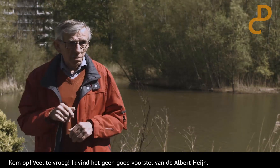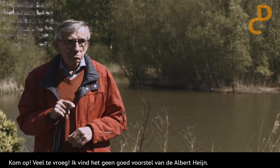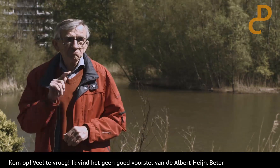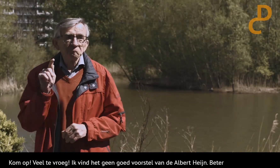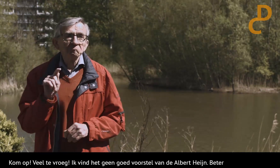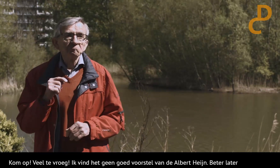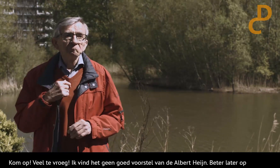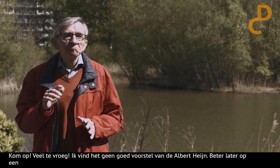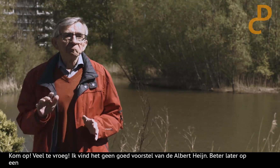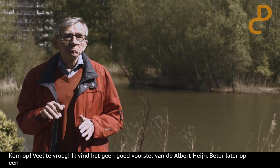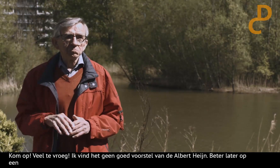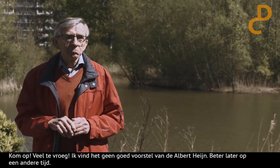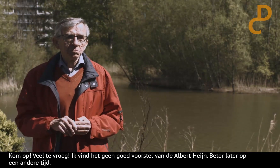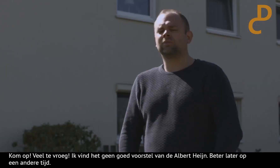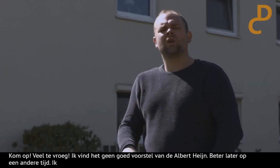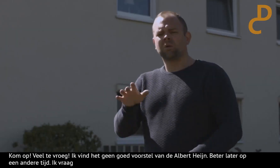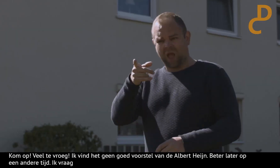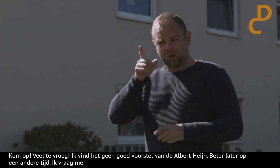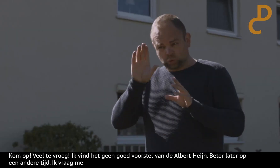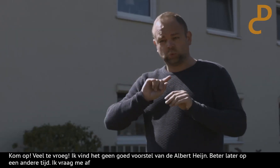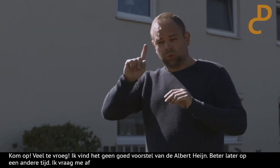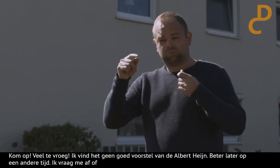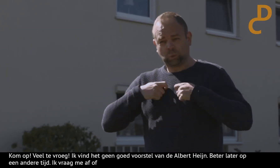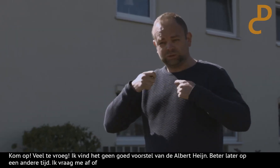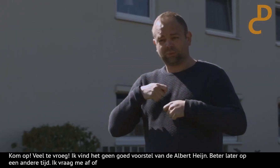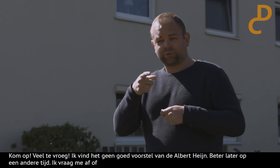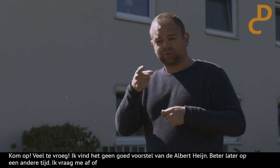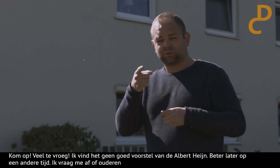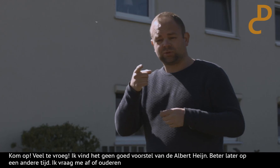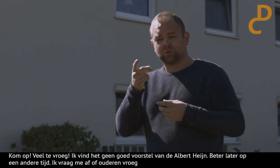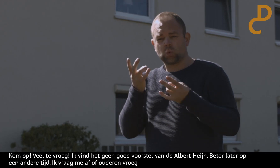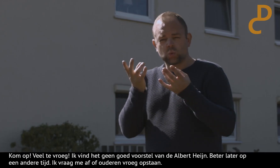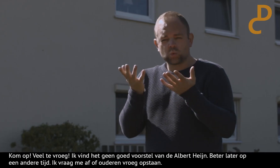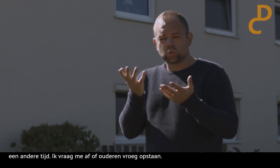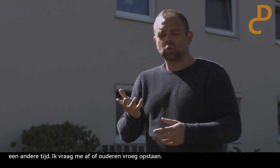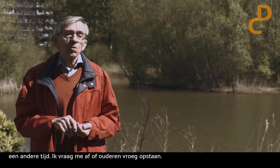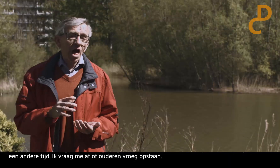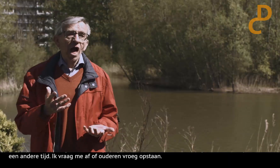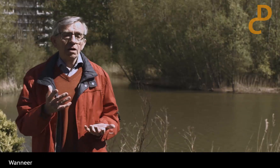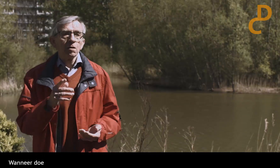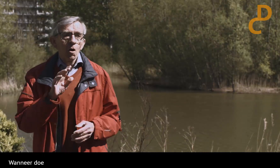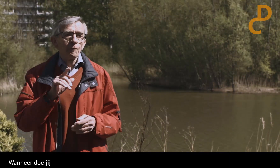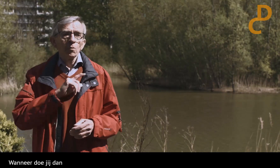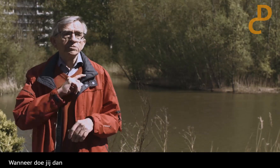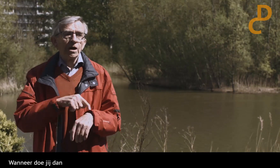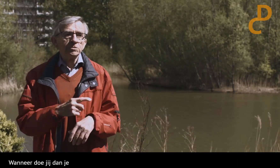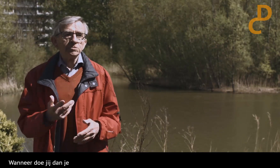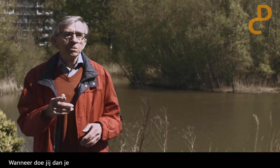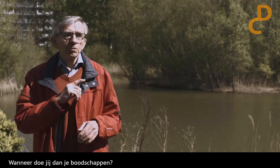Hè? Want ik vraag me af of oudere mensen vroeg opstaan. Maar wanneer doe jij dan je boodschappen? Hoe doe je dat dan? Nou ja, gewoon op de